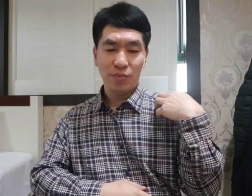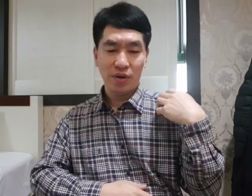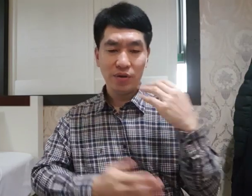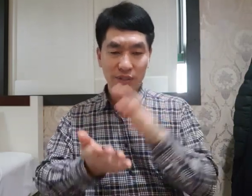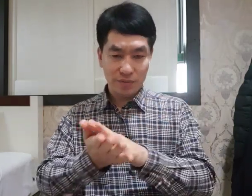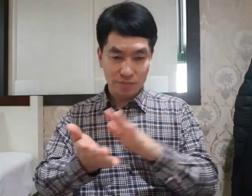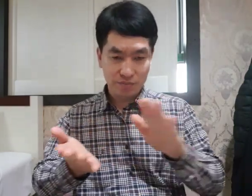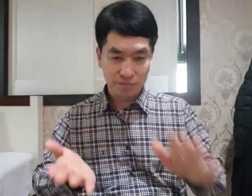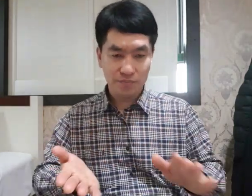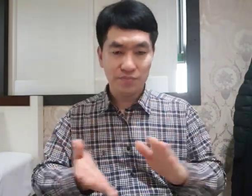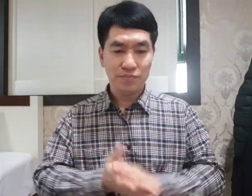사명입니다.